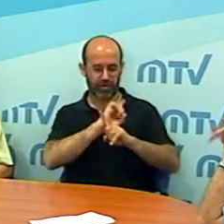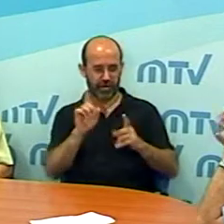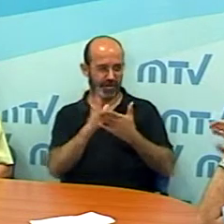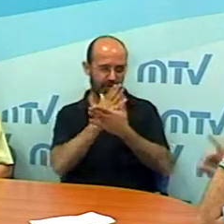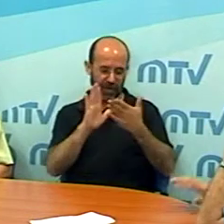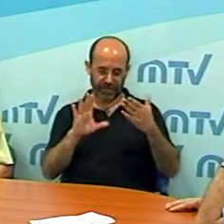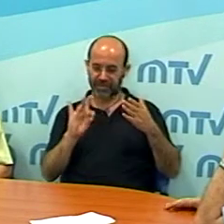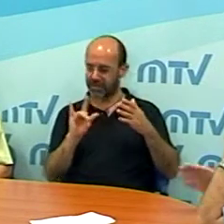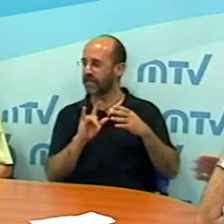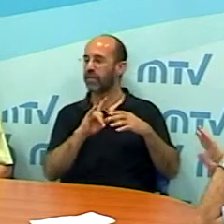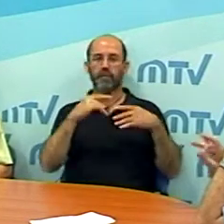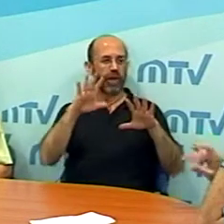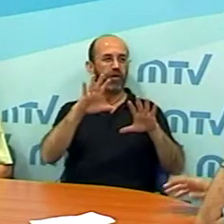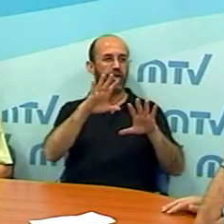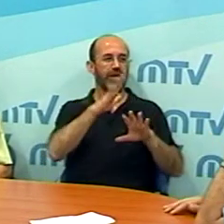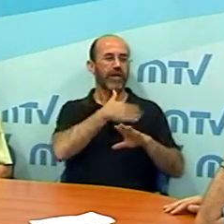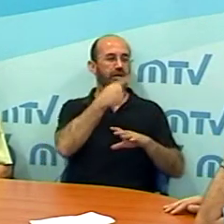quisiera saber